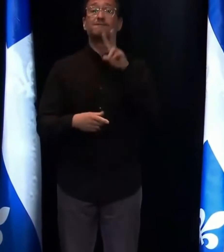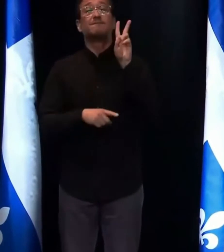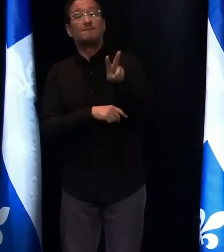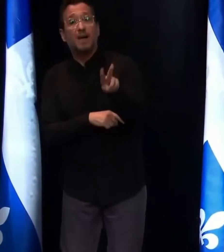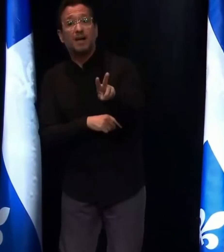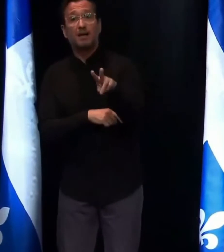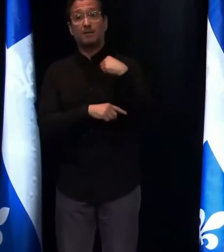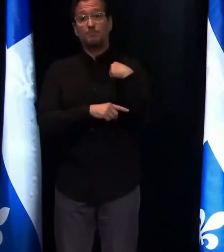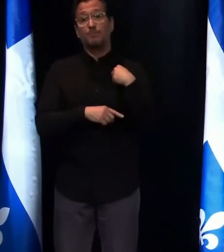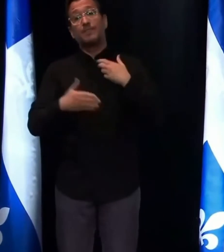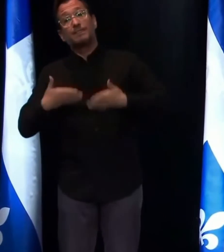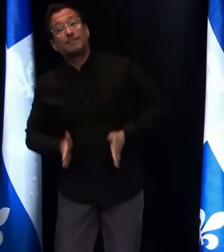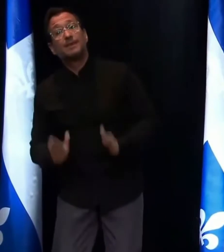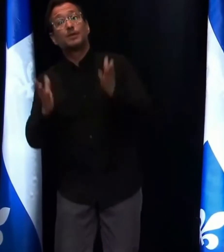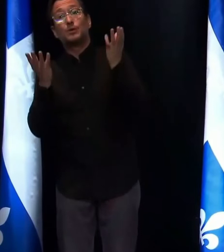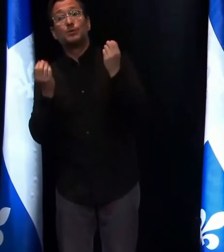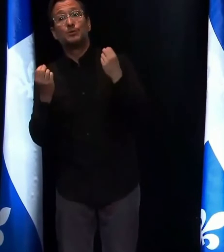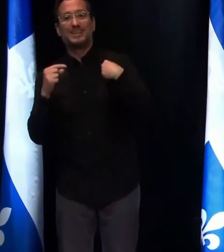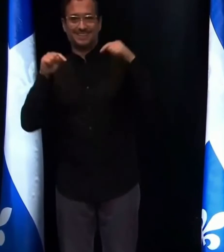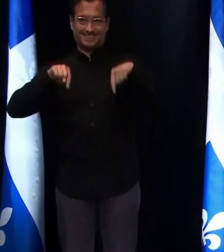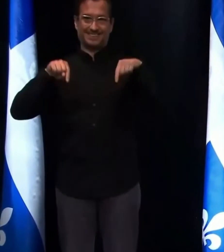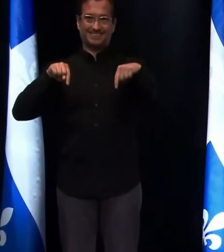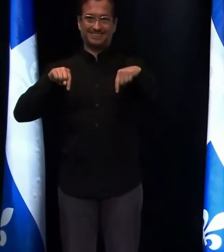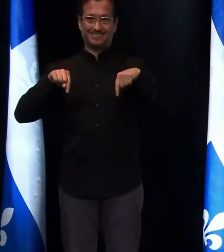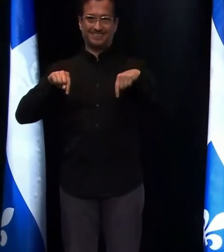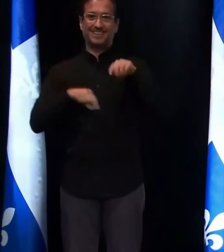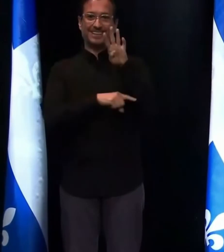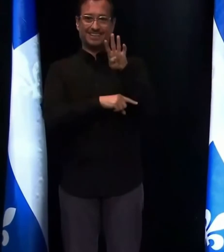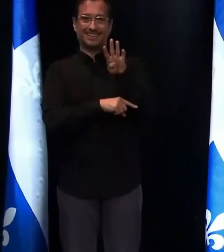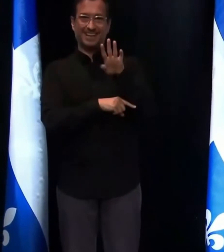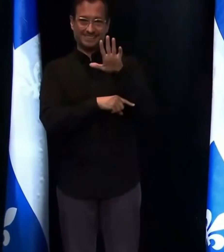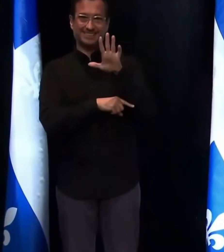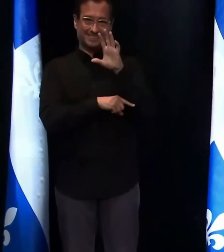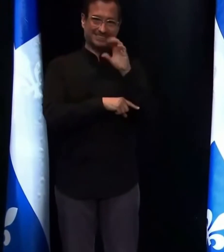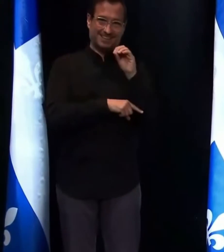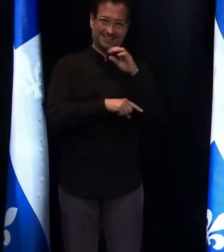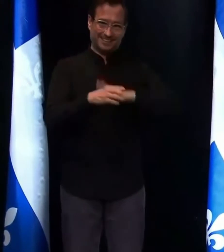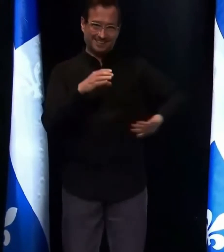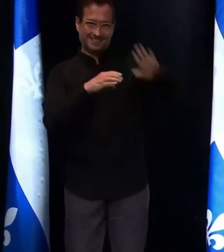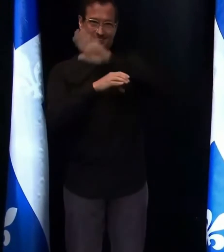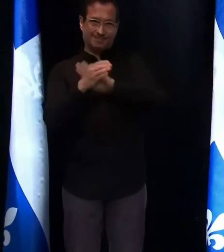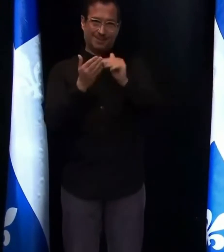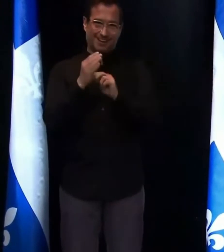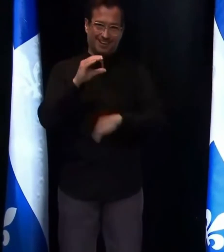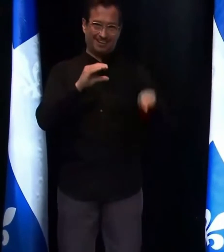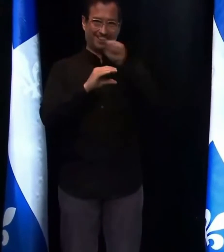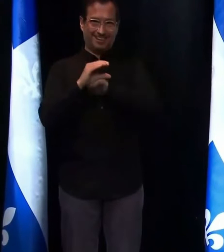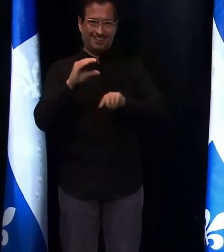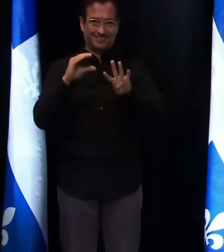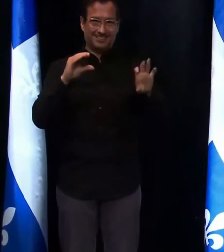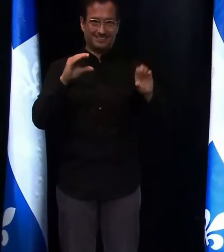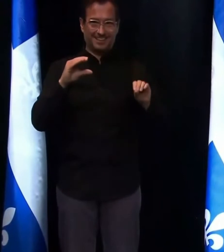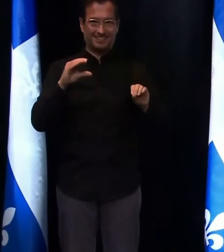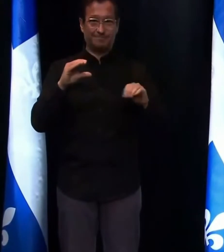partie. Si bien que je me présente aujourd'hui devant vous sans mon veston, seulement qu'avec mes belles